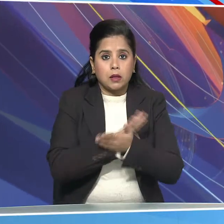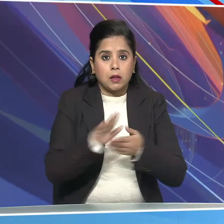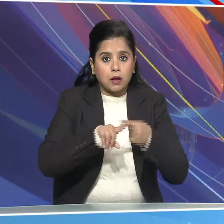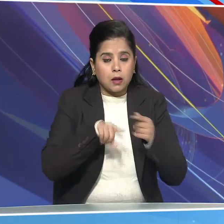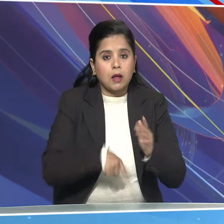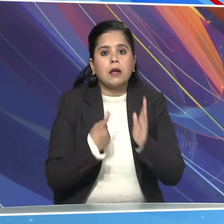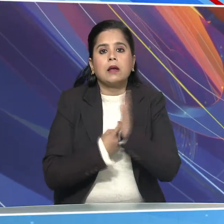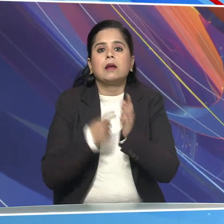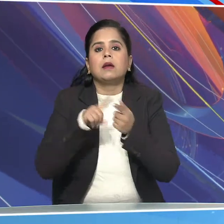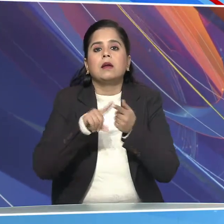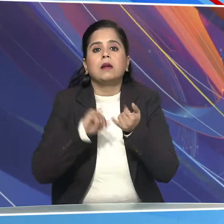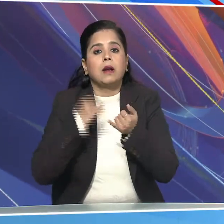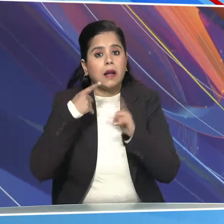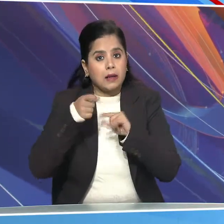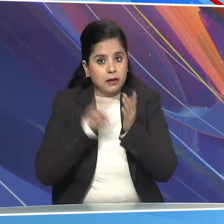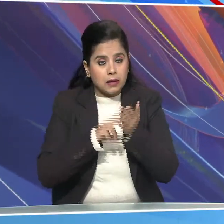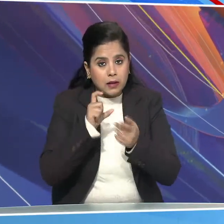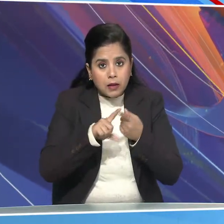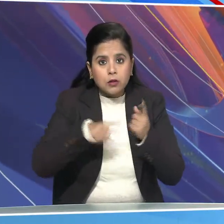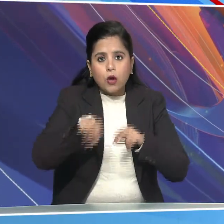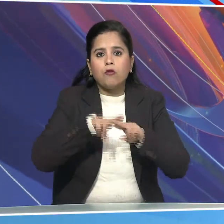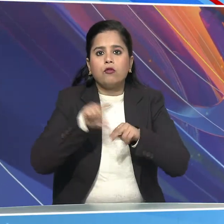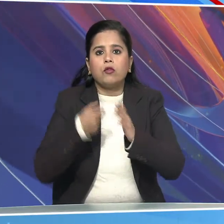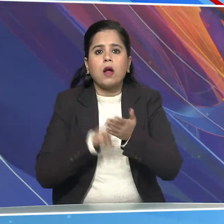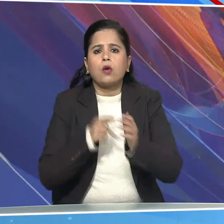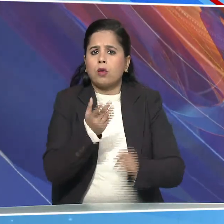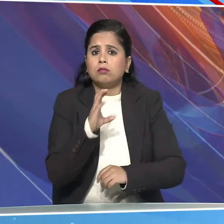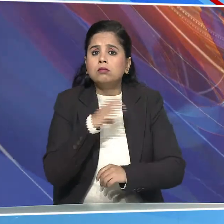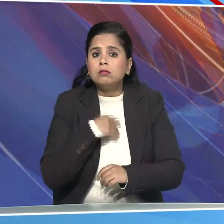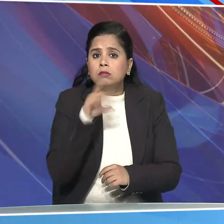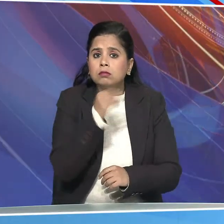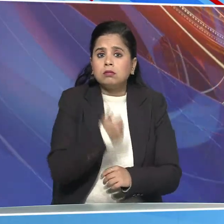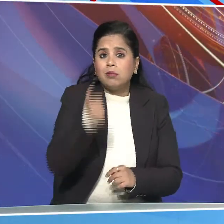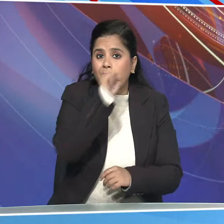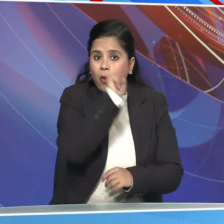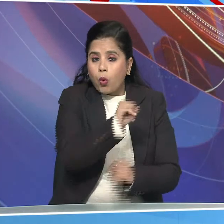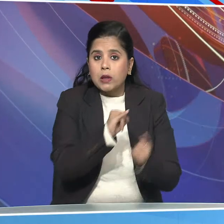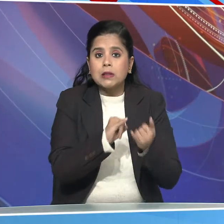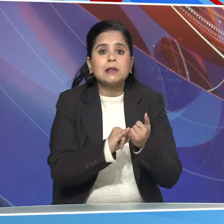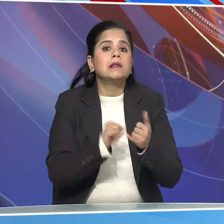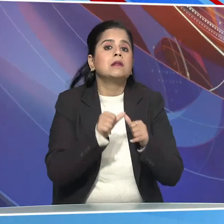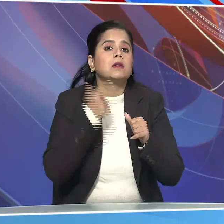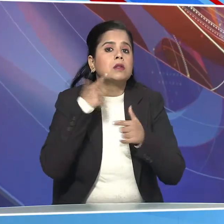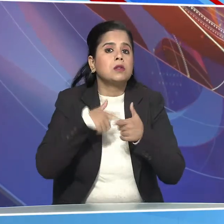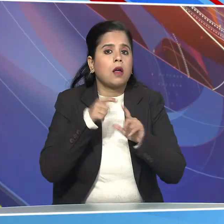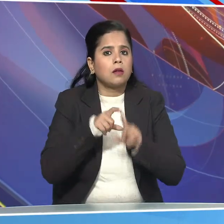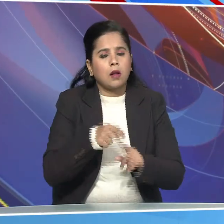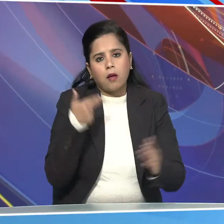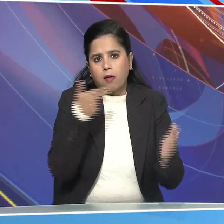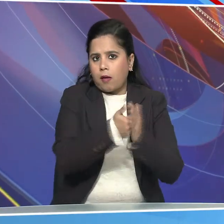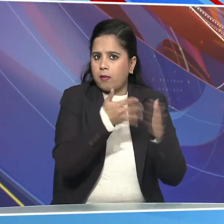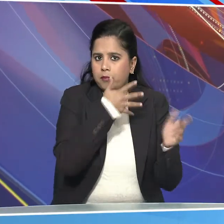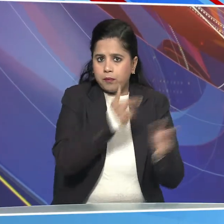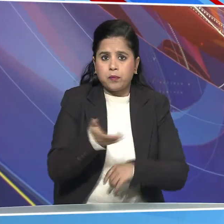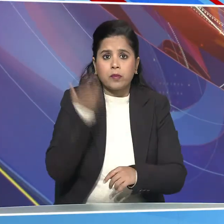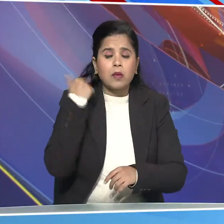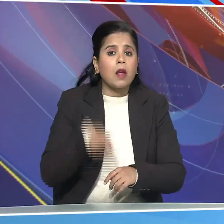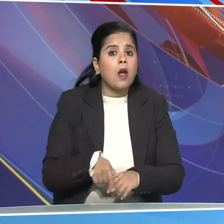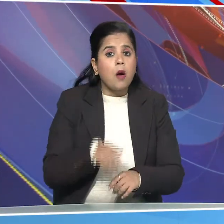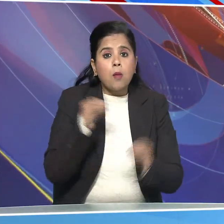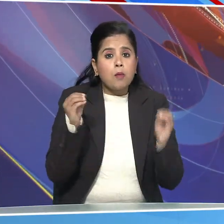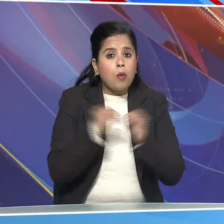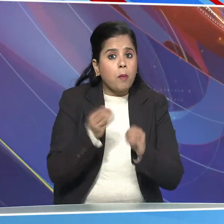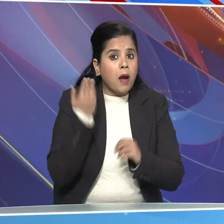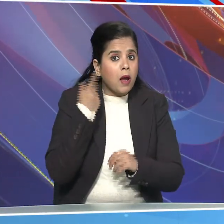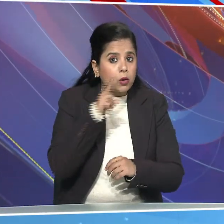के कमांडर शेख सज्जाद गुल को भी आतंकी घोषित किया गया आतंकी संगठन लश्कर तब को मुंबई में हुए